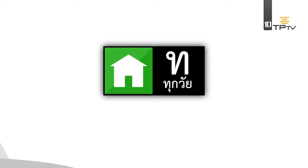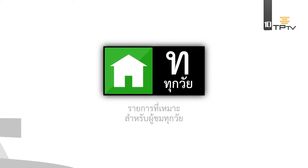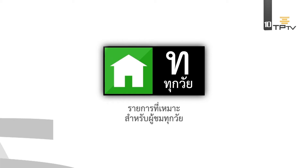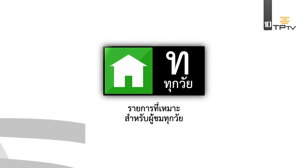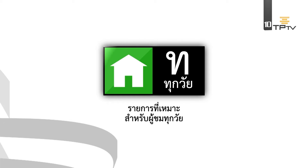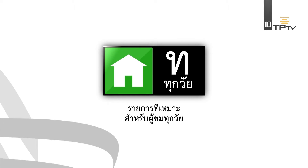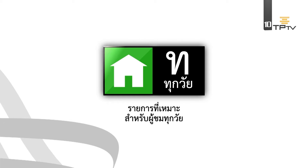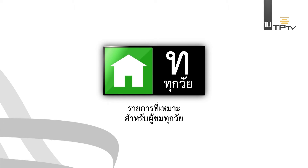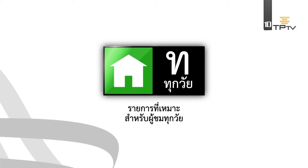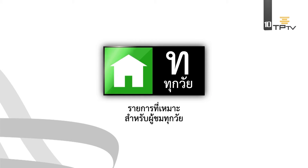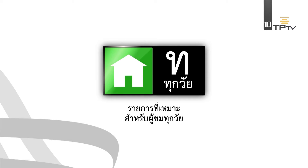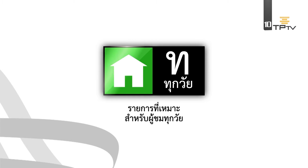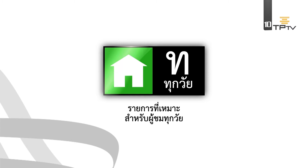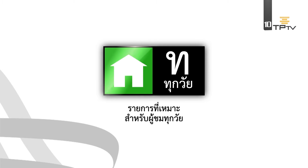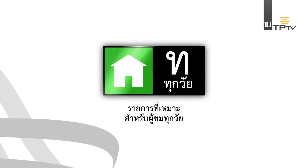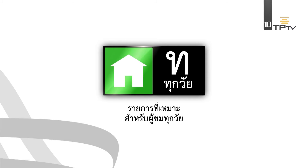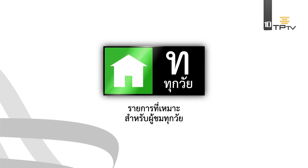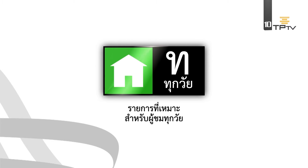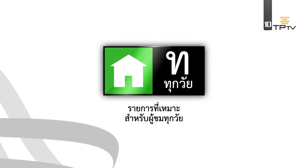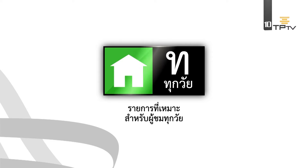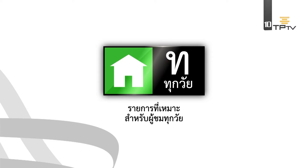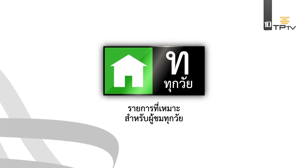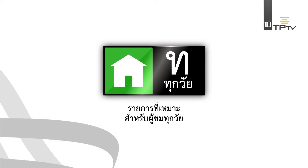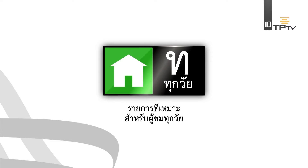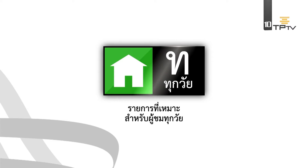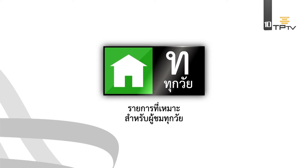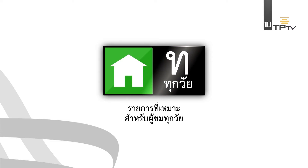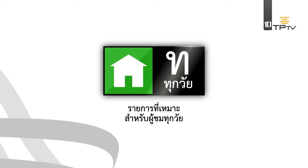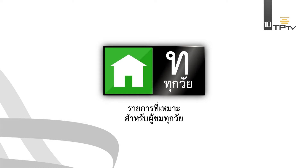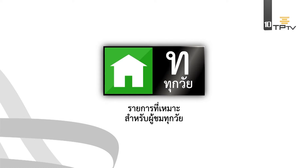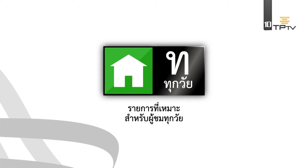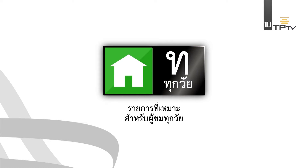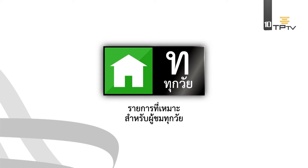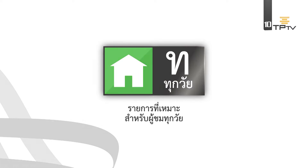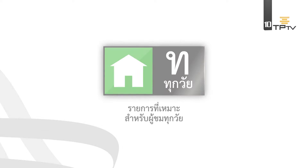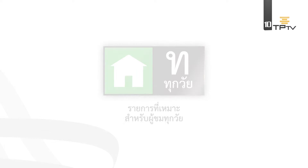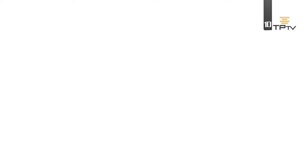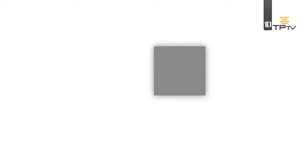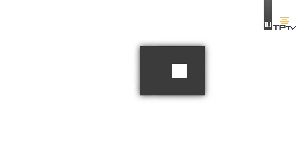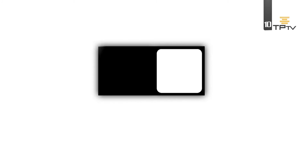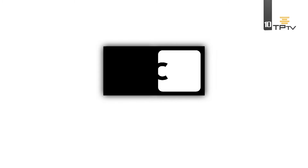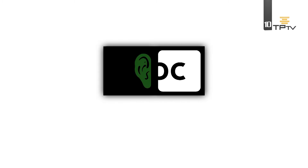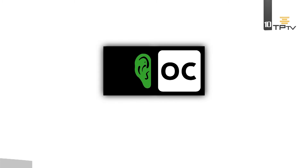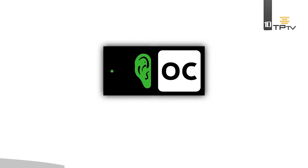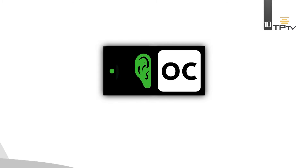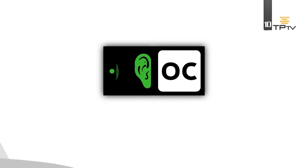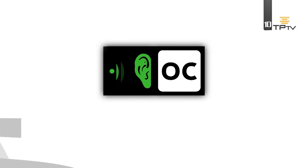รายการต่อไปนี้เป็นรายการทั่วไปสามารถรับชมได้ทุกวัย